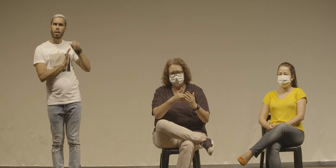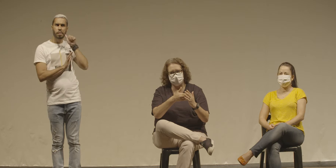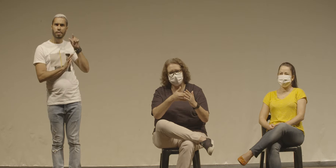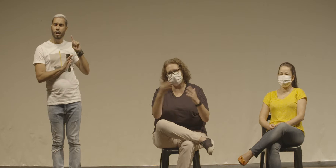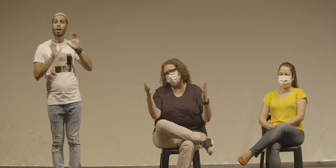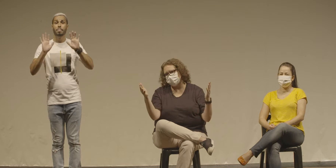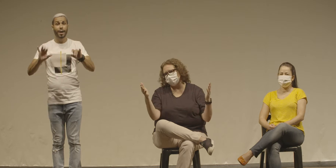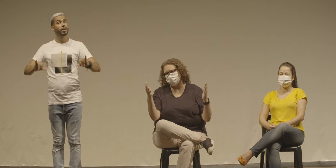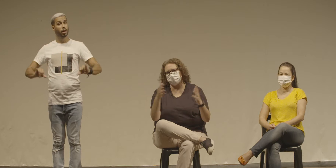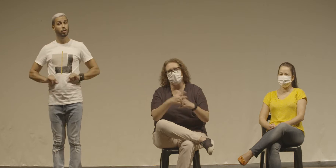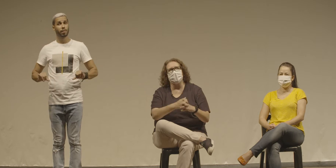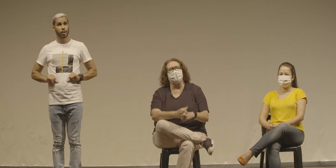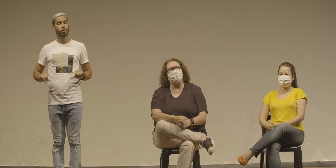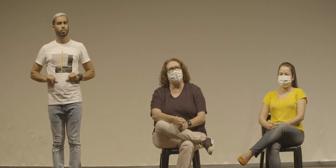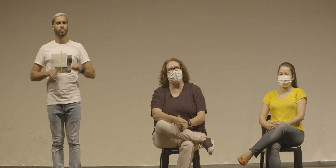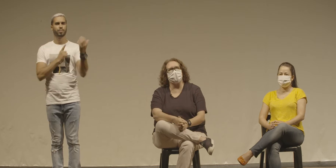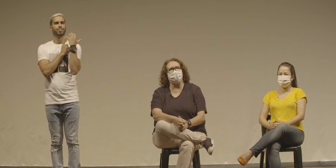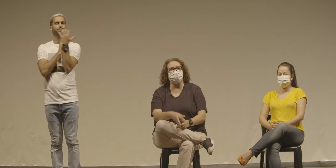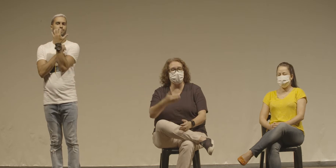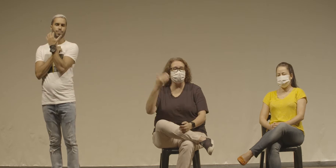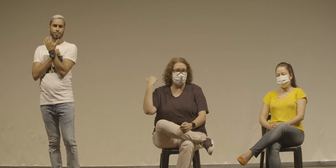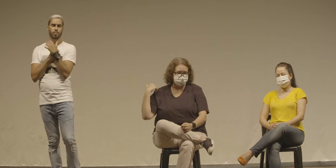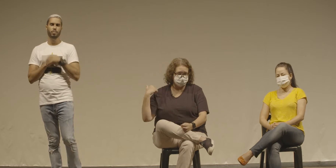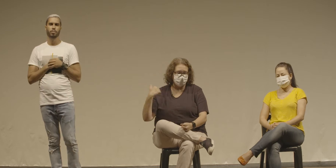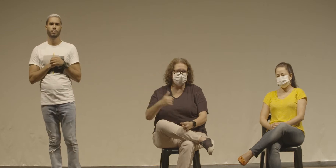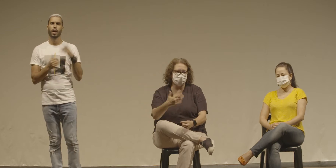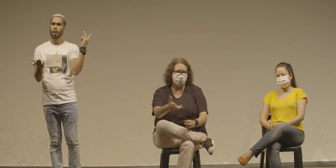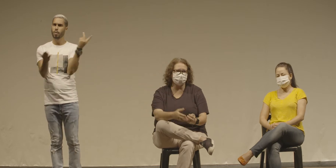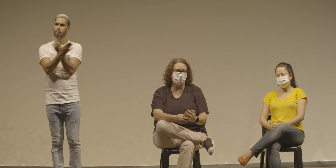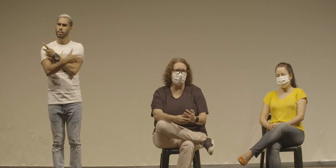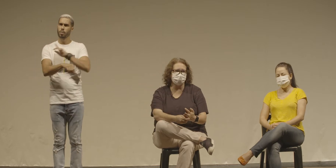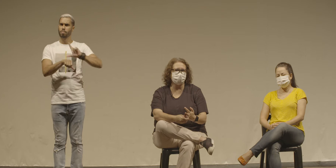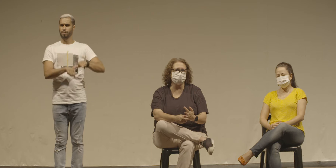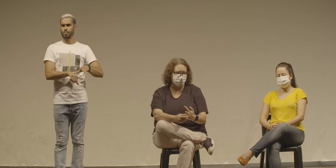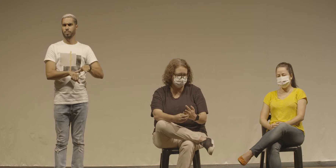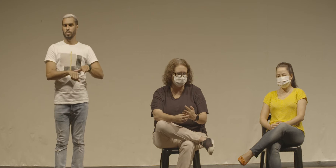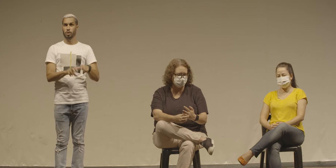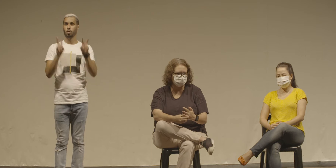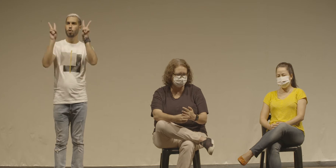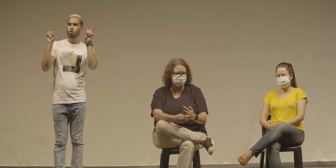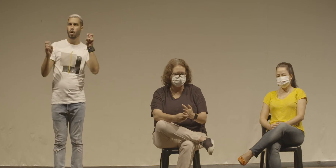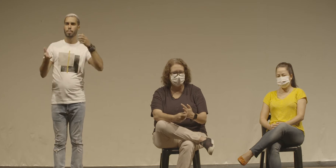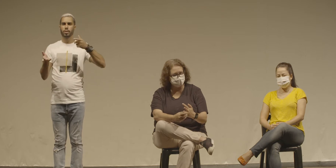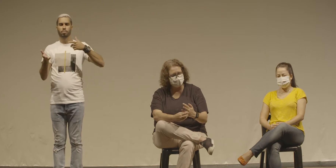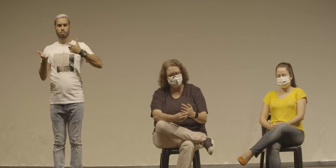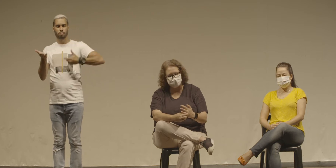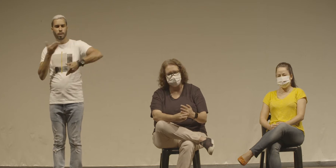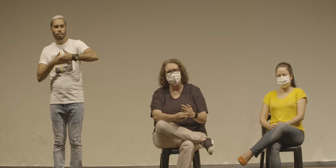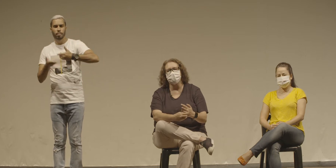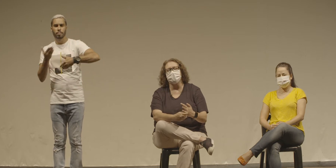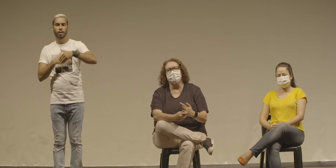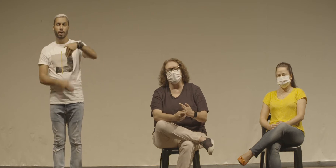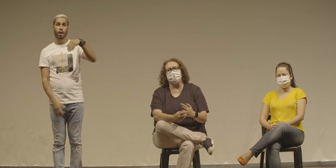sofreu, né, com o que aconteceu. Teve um atraso, né, em relação ao desenvolvimento do esporte em si, né, da